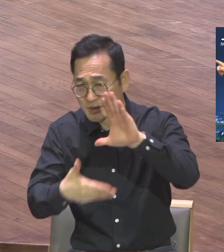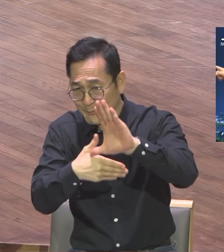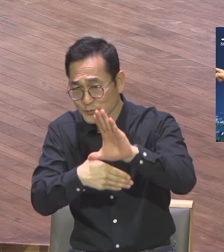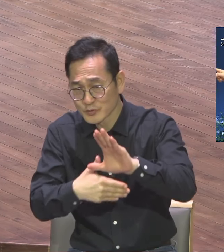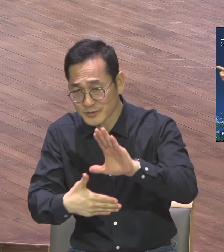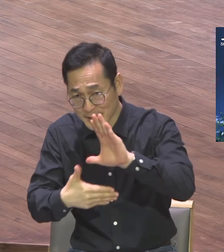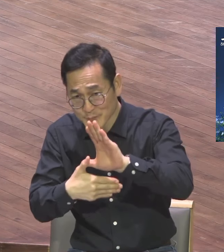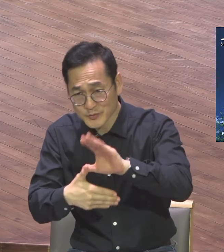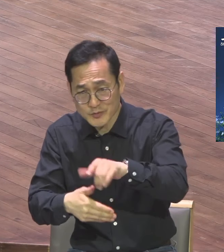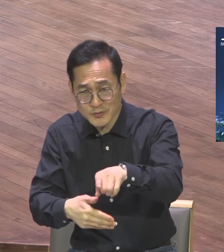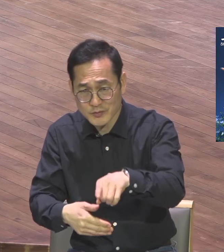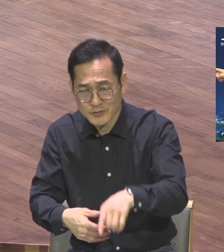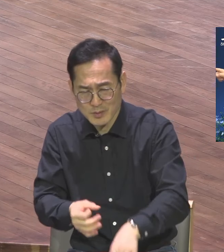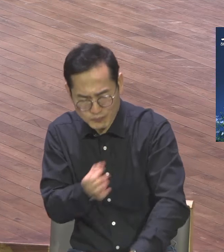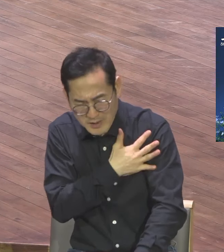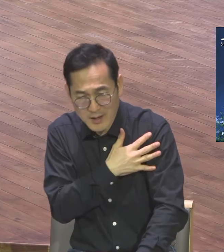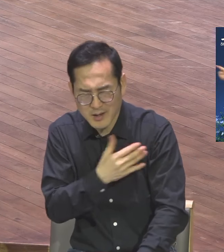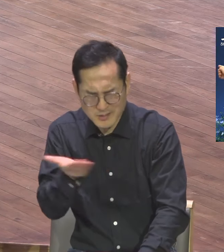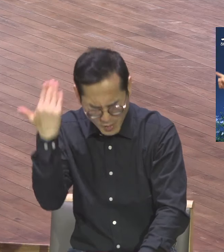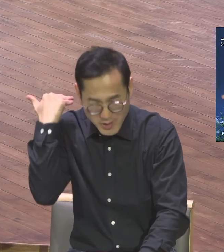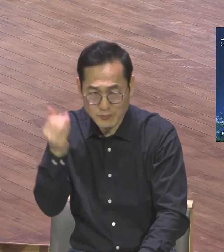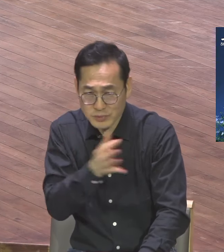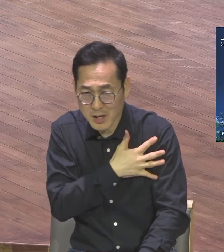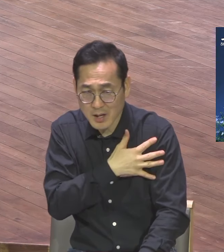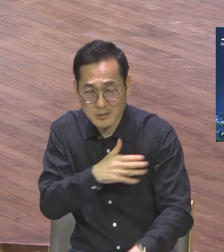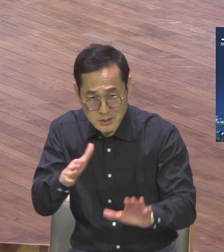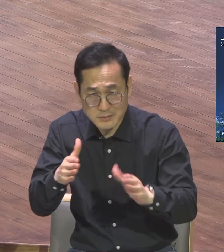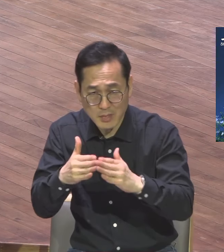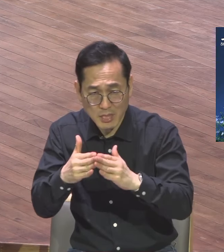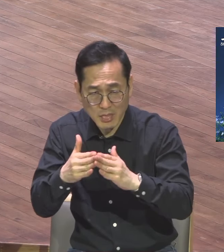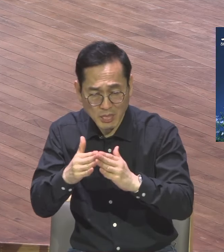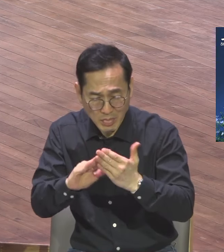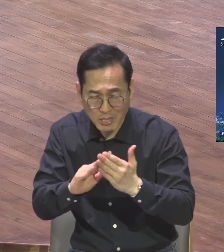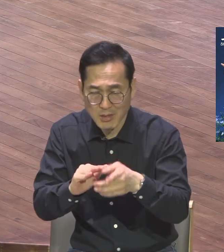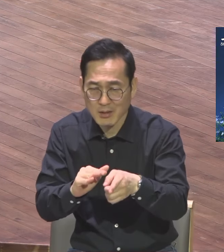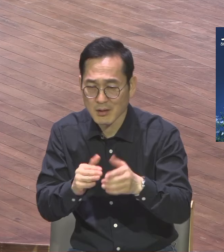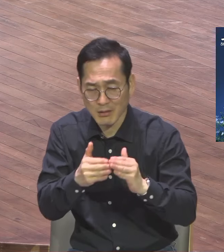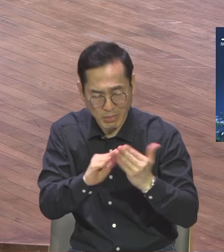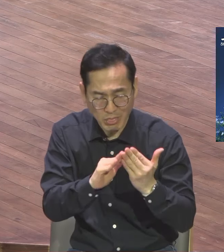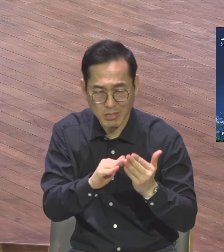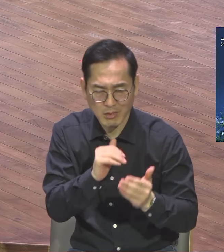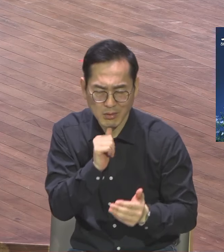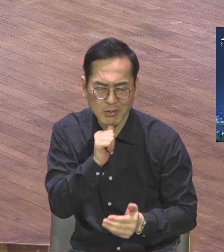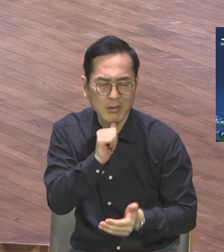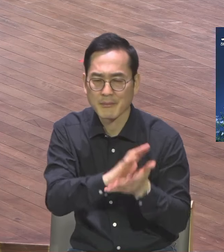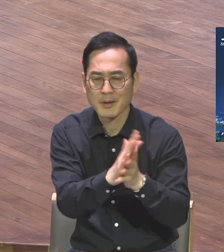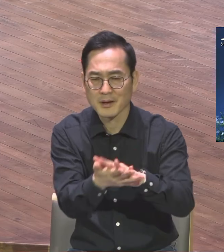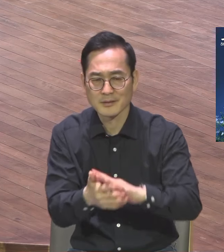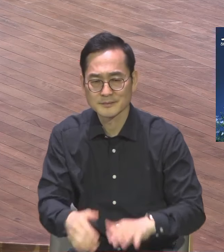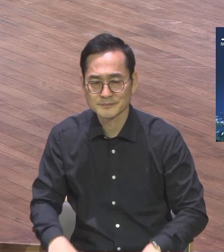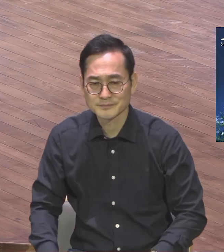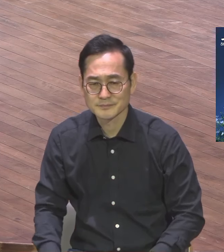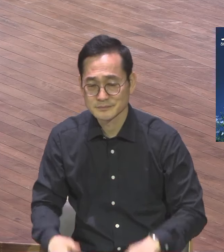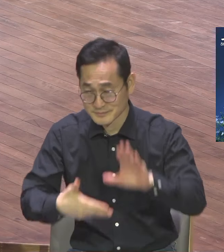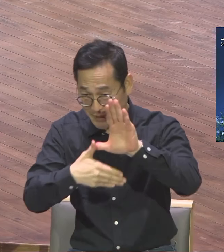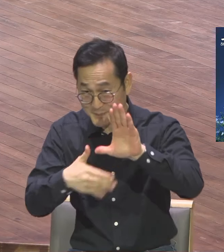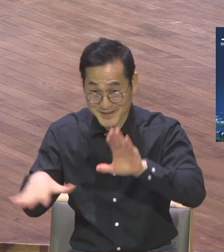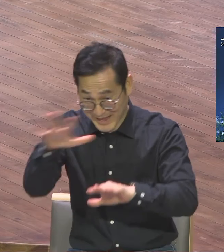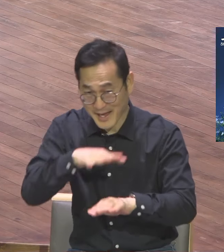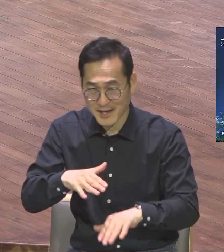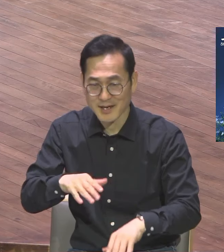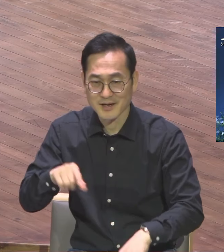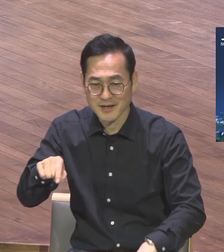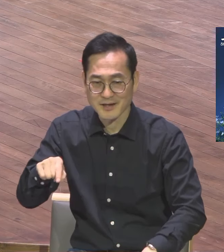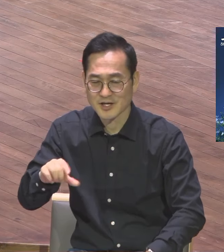천주교 나라치고 잘 사는 나라 없어요. 다 가난해요. 남미 쫙쫙 다 천주교 스페인이